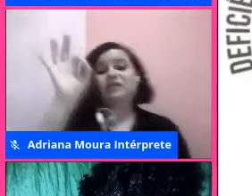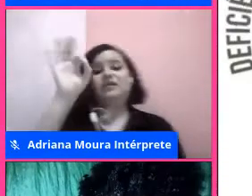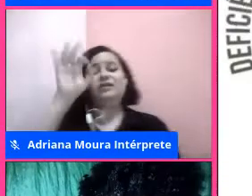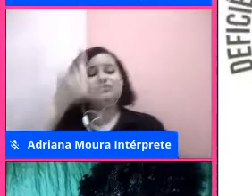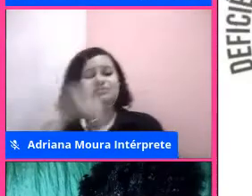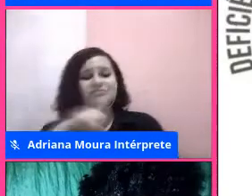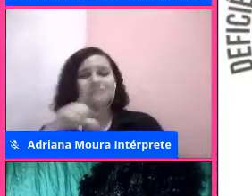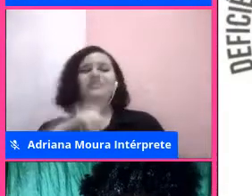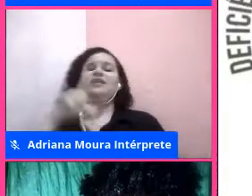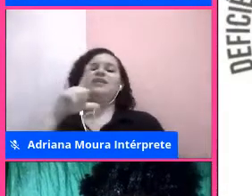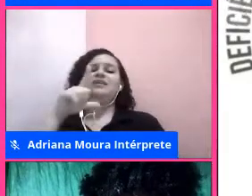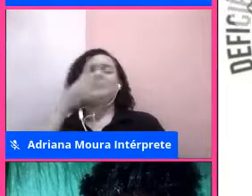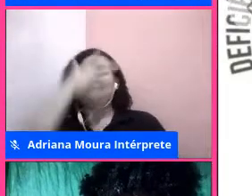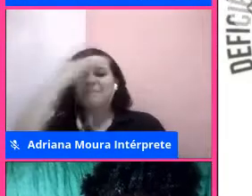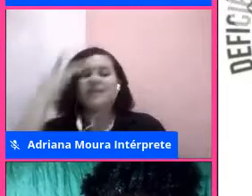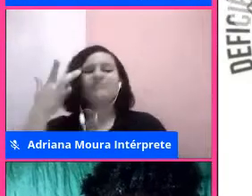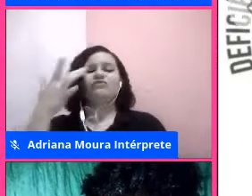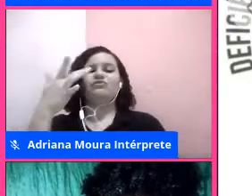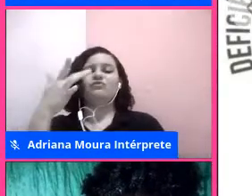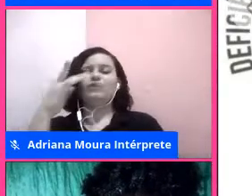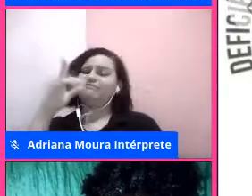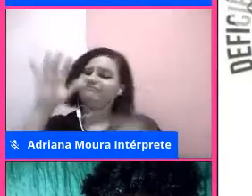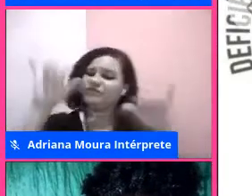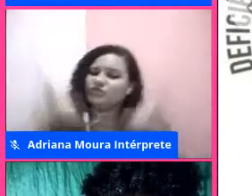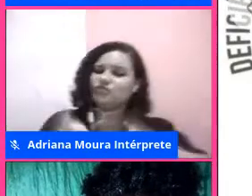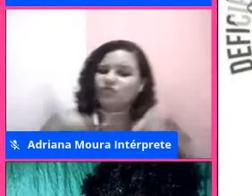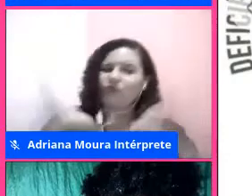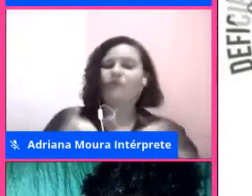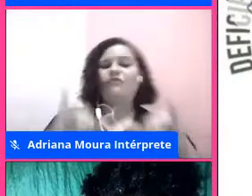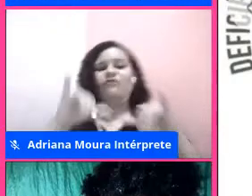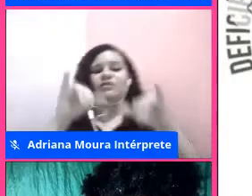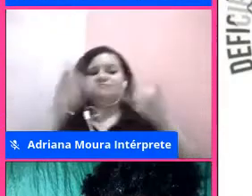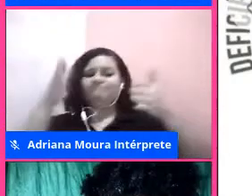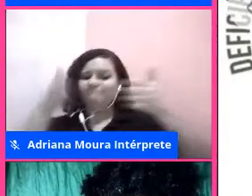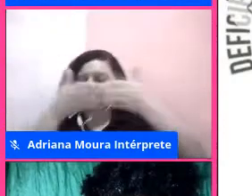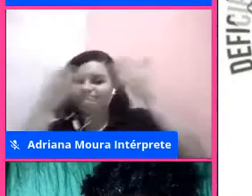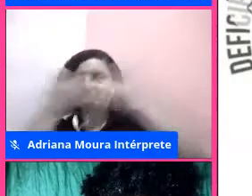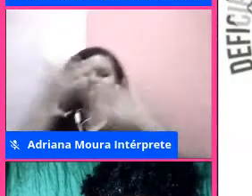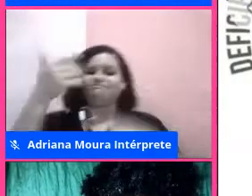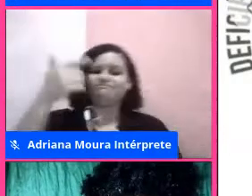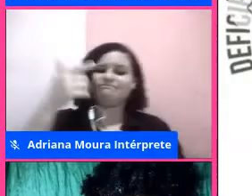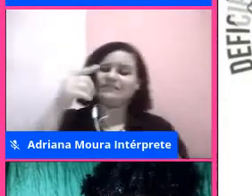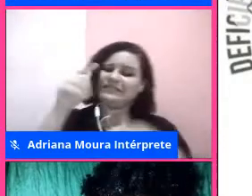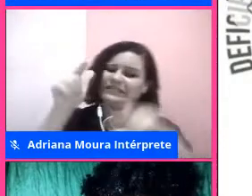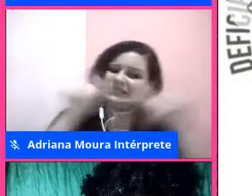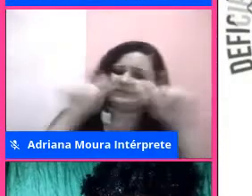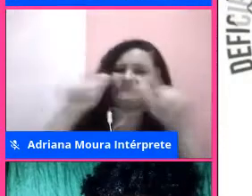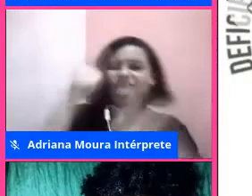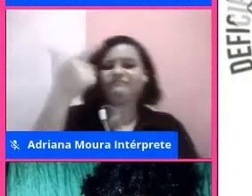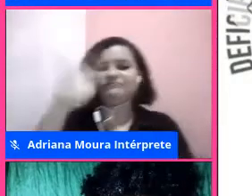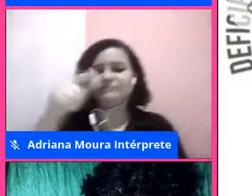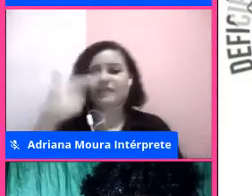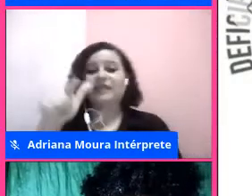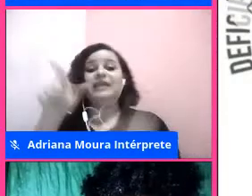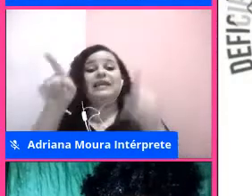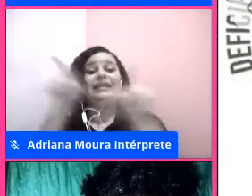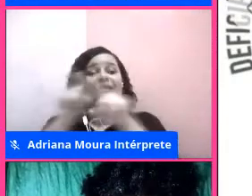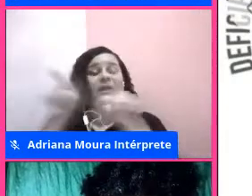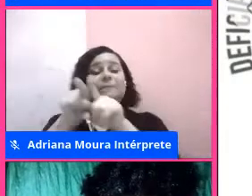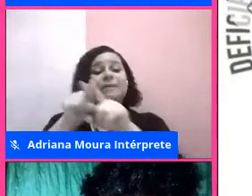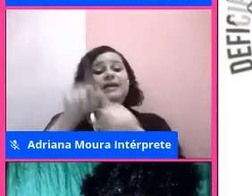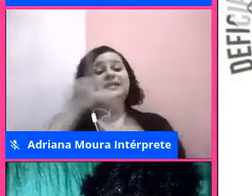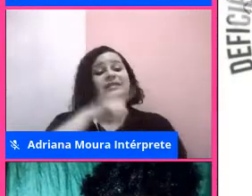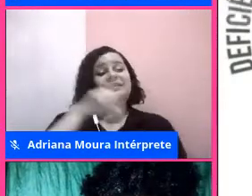com deficiência. E aqui é um dado que 177 países ratificaram a Convenção das Nações Unidas sobre os